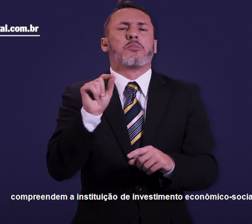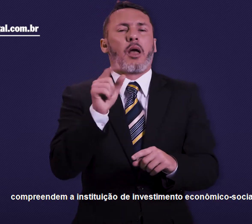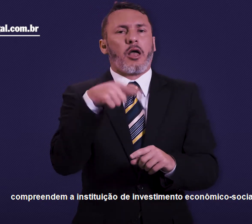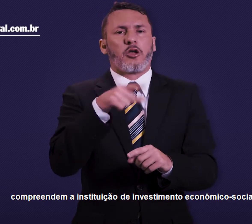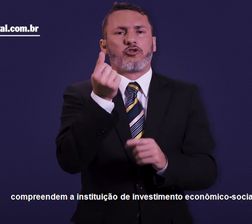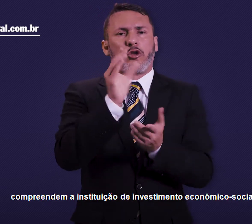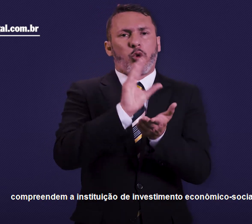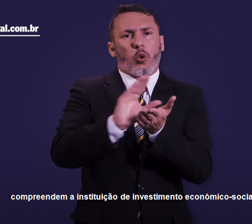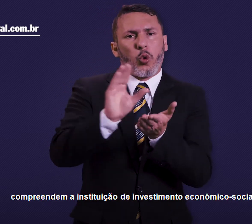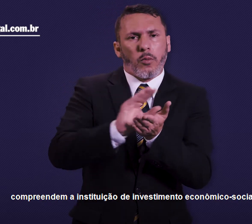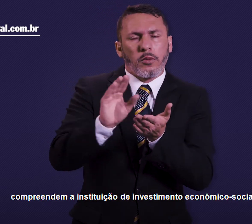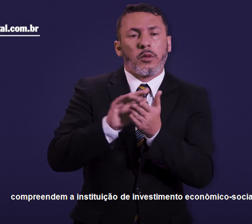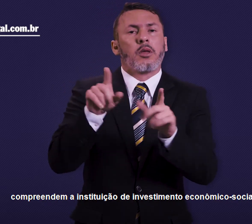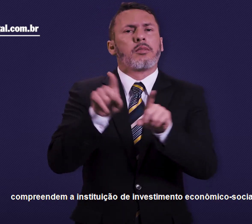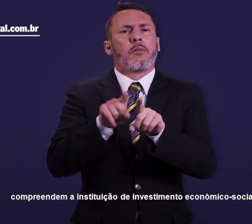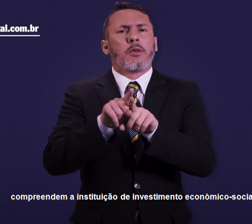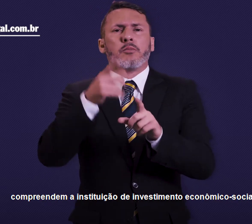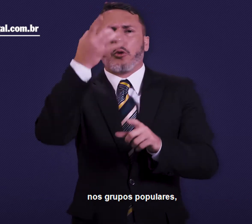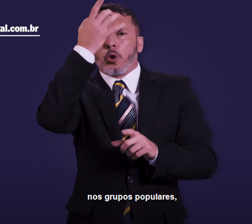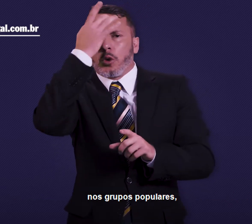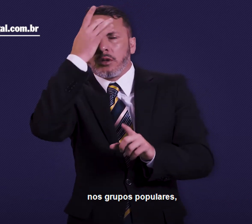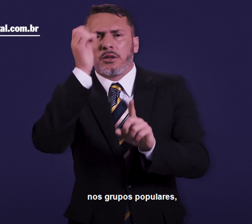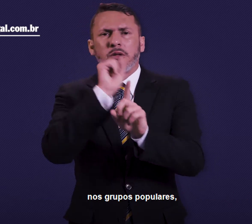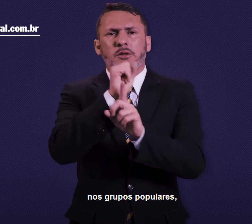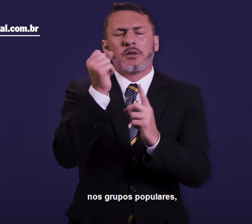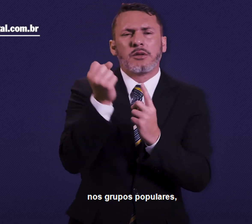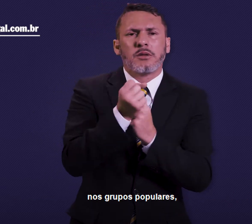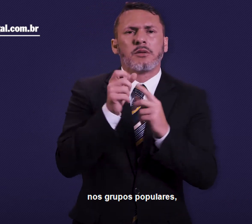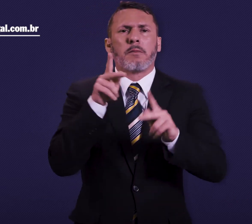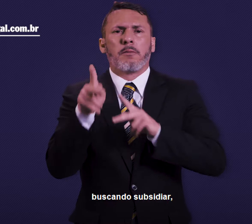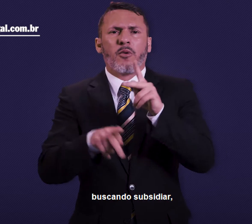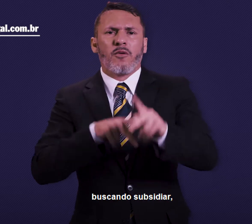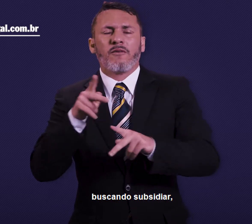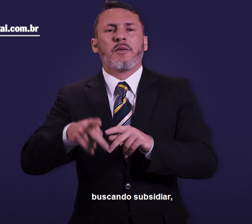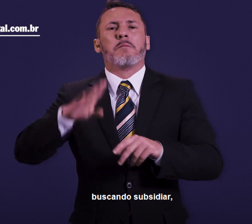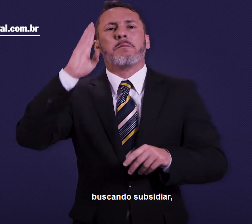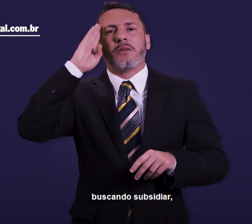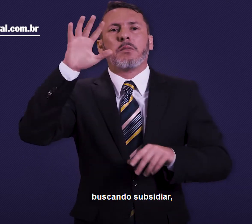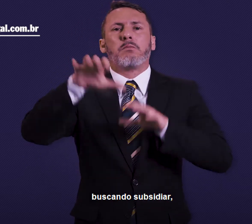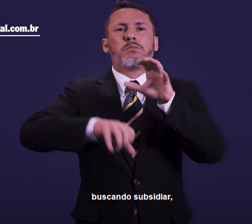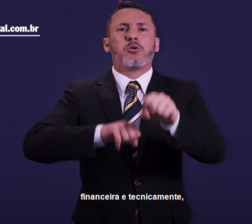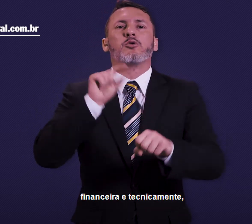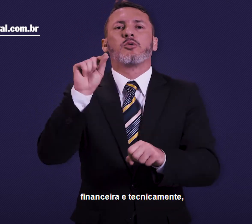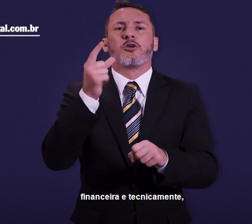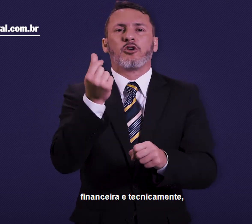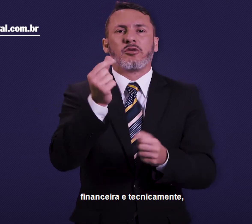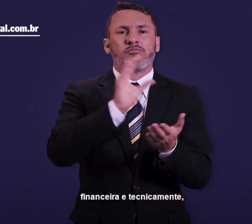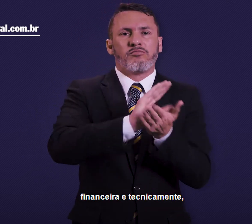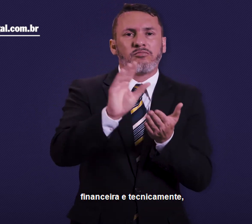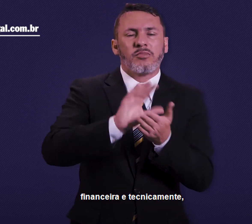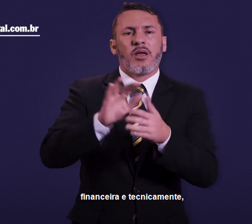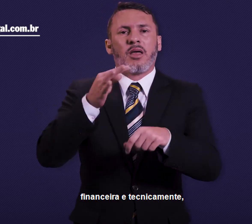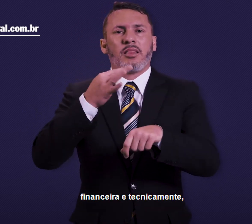instituição de investimento econômico-social nos grupos populares, buscando subsidiar, financeira e